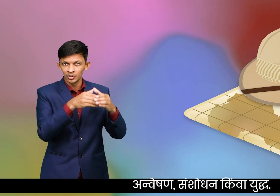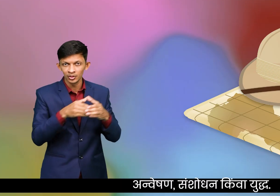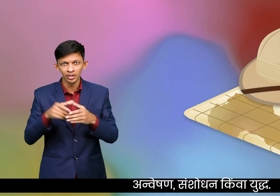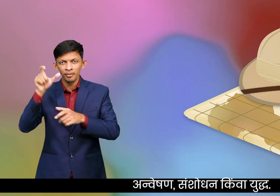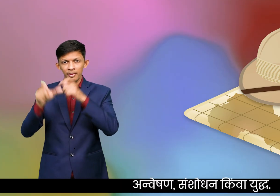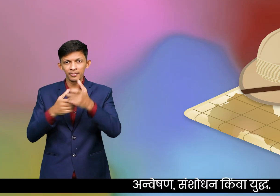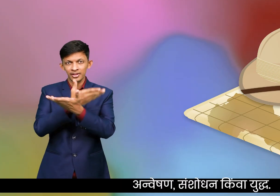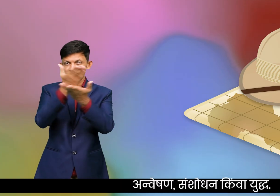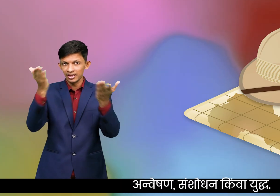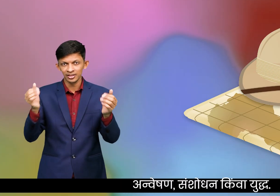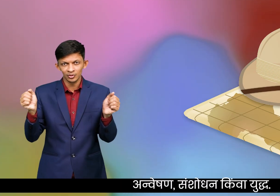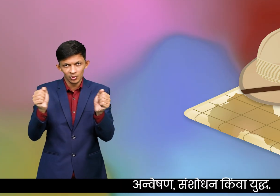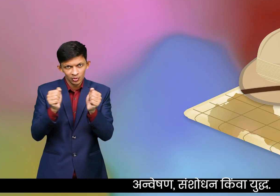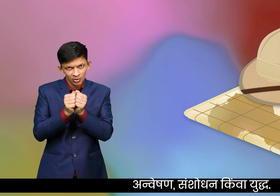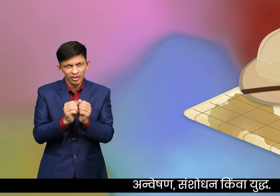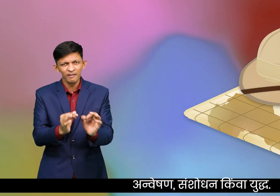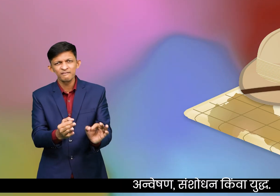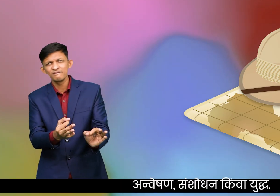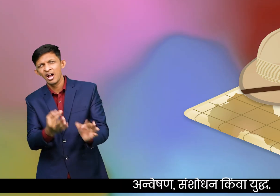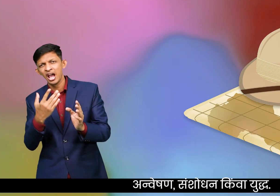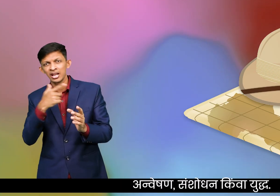अन्वेषण, संशोधन किंवा युद्ध.